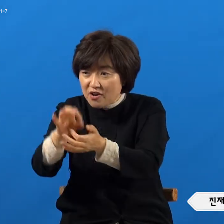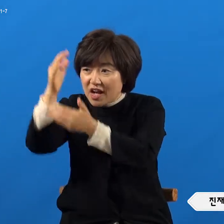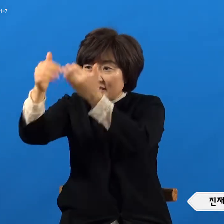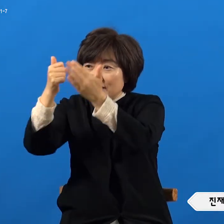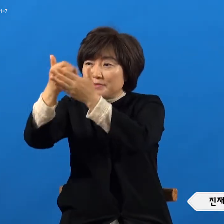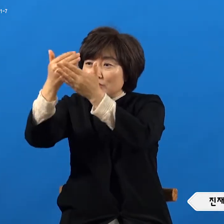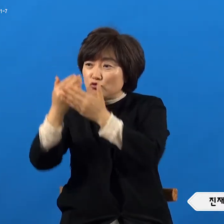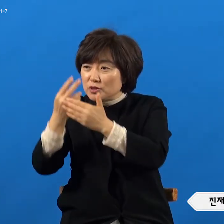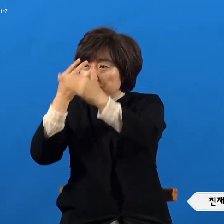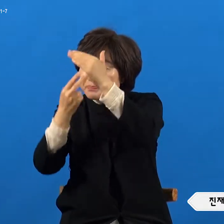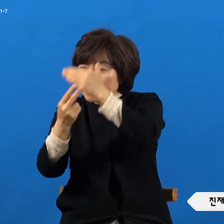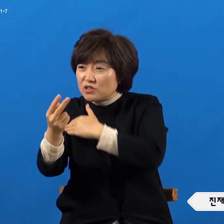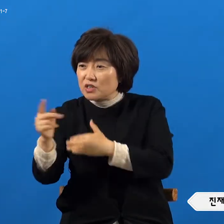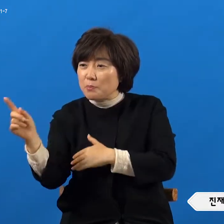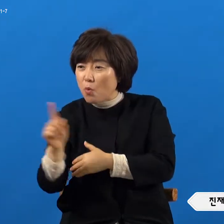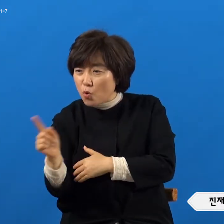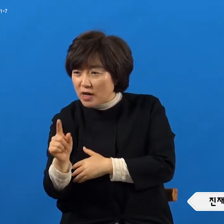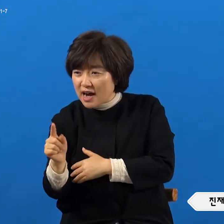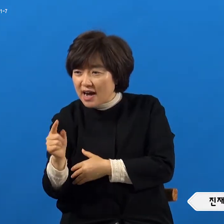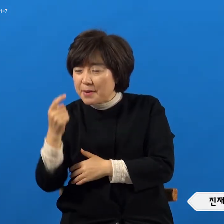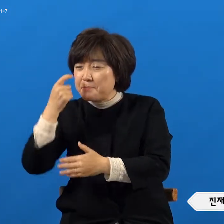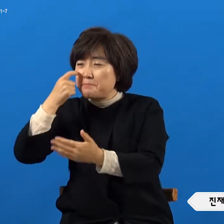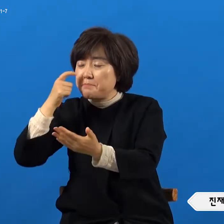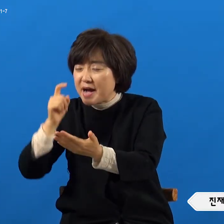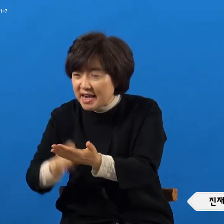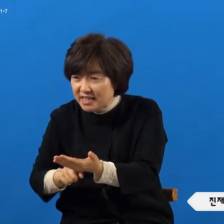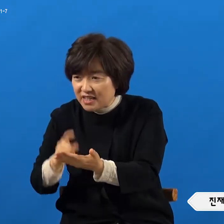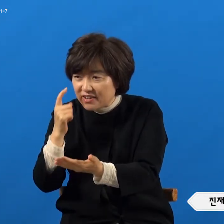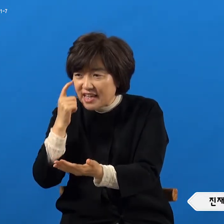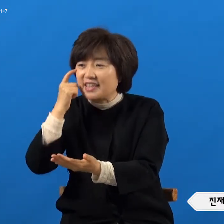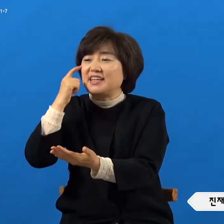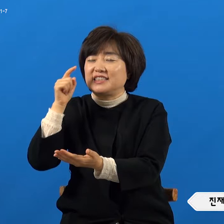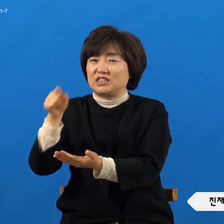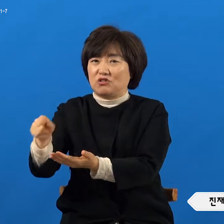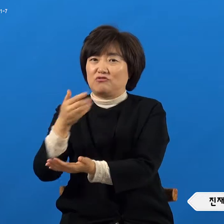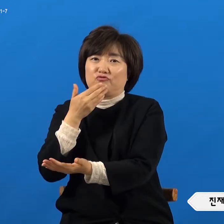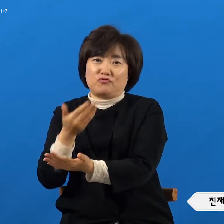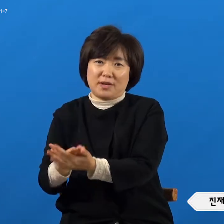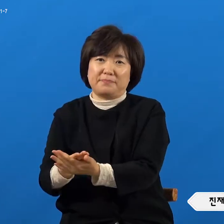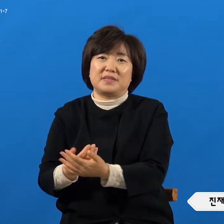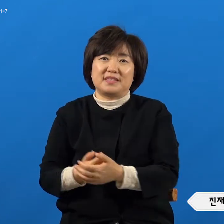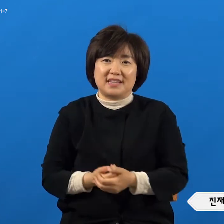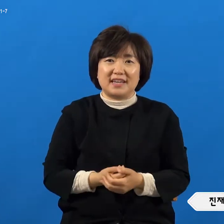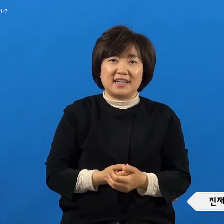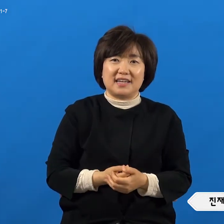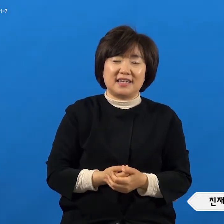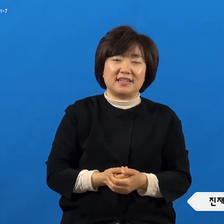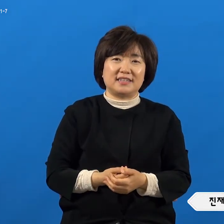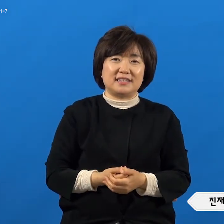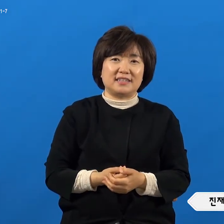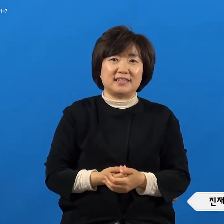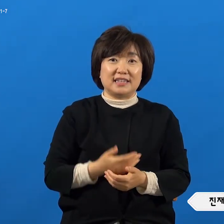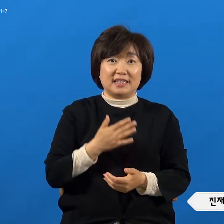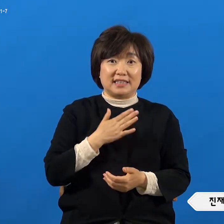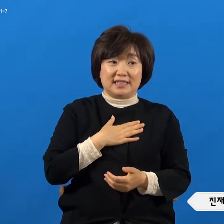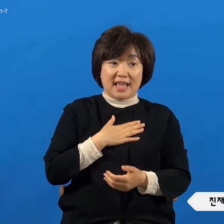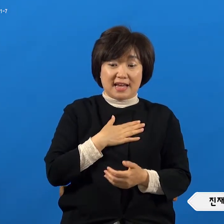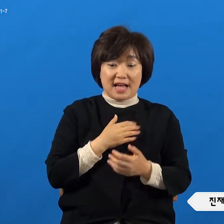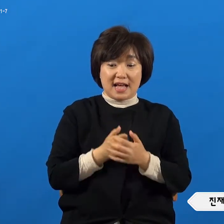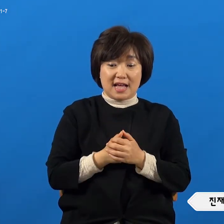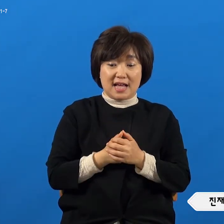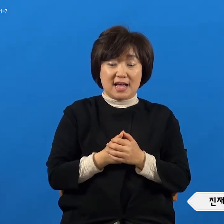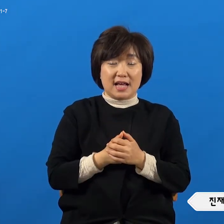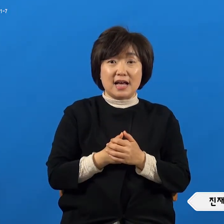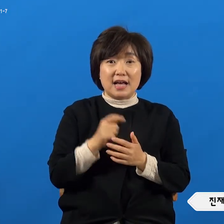비전이 무엇인가를 깨닫는 것이 중요합니다. 제가 개업 예배를 갈